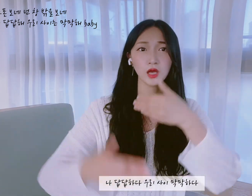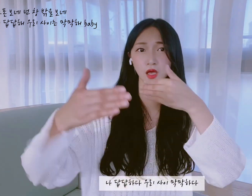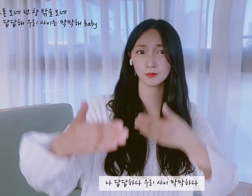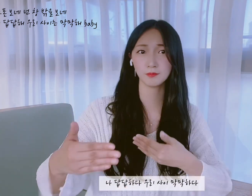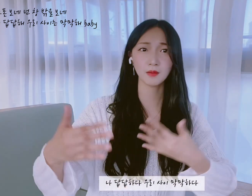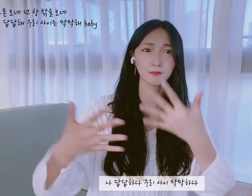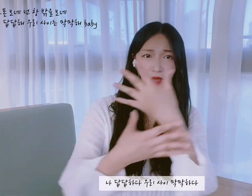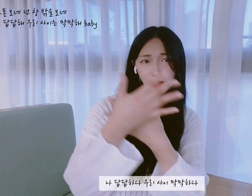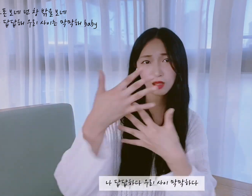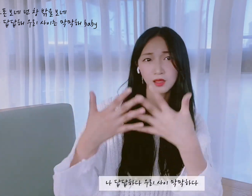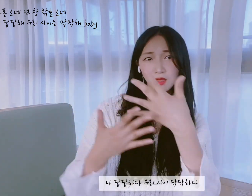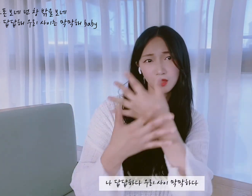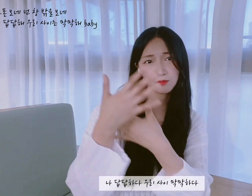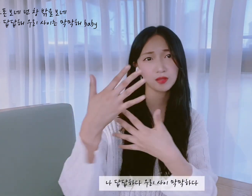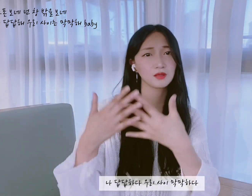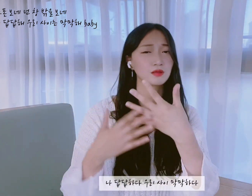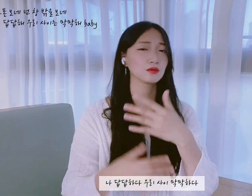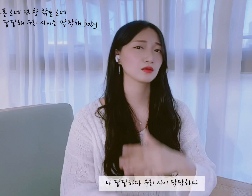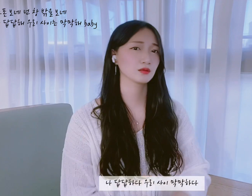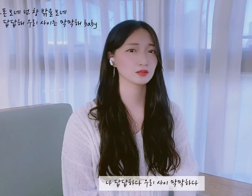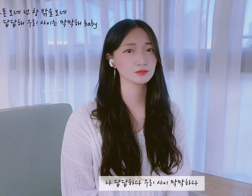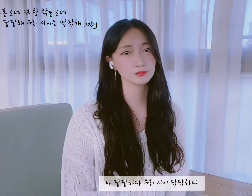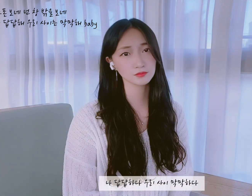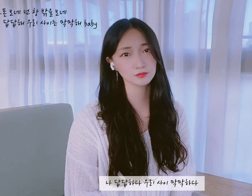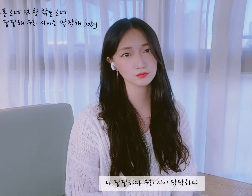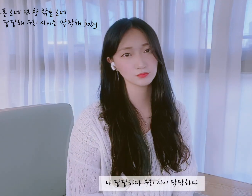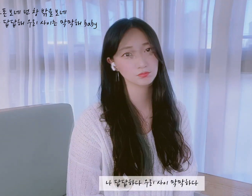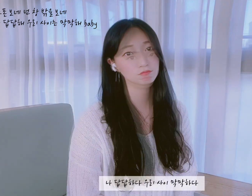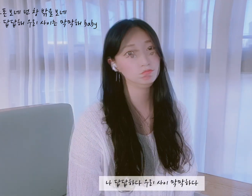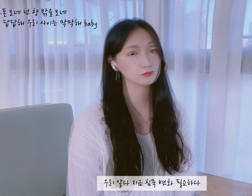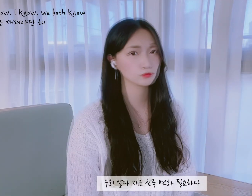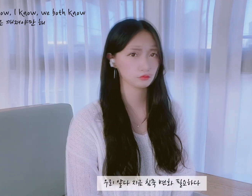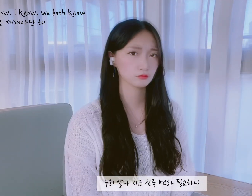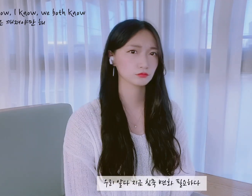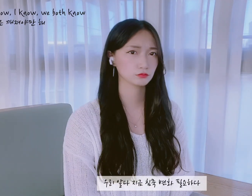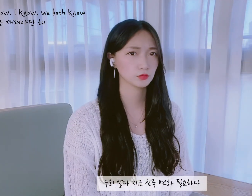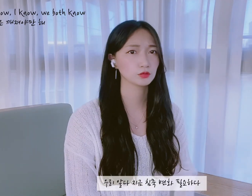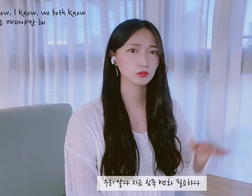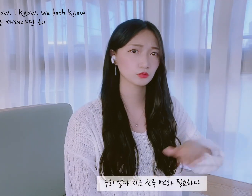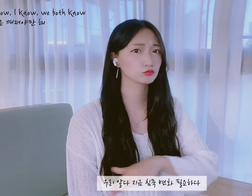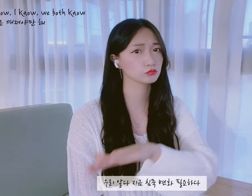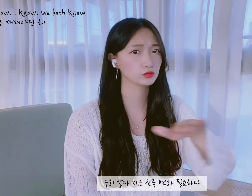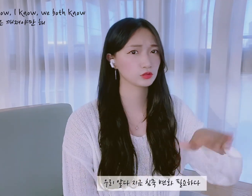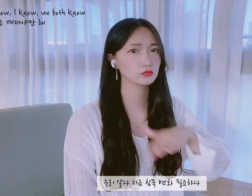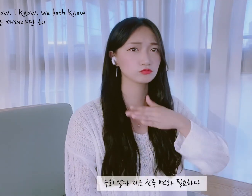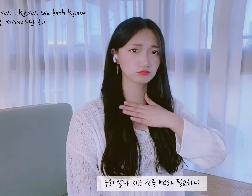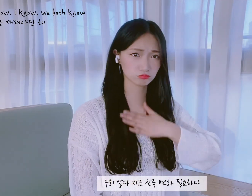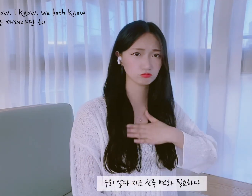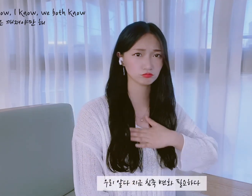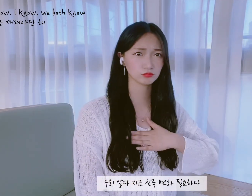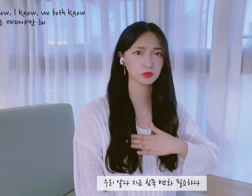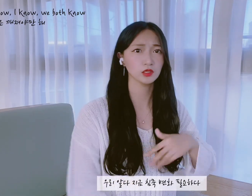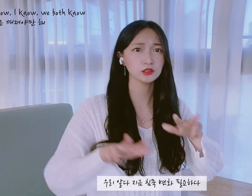사이 막막해 baby You know, I know, we both know 이 침묵은